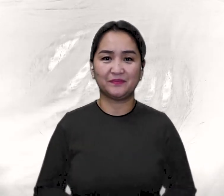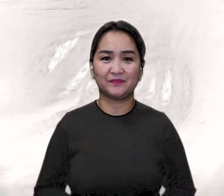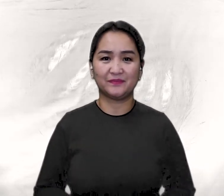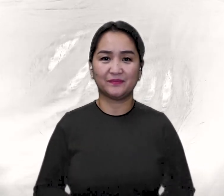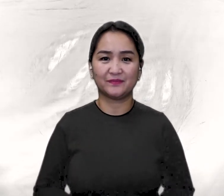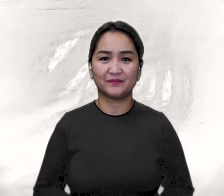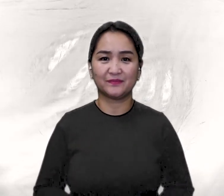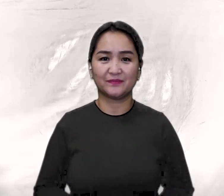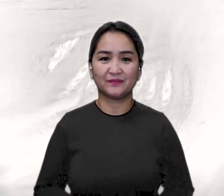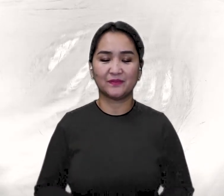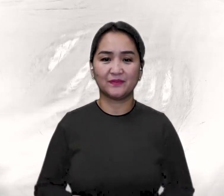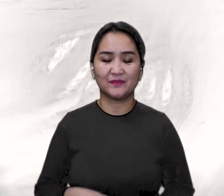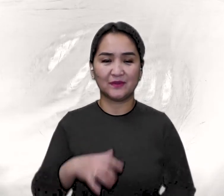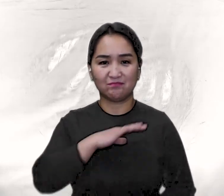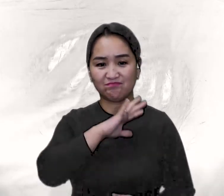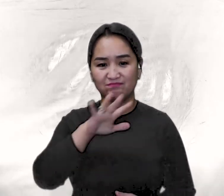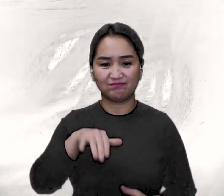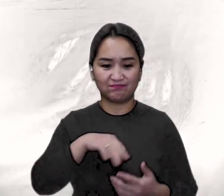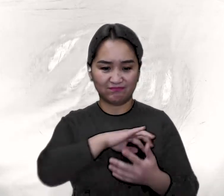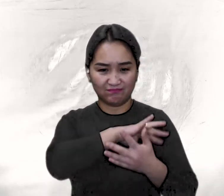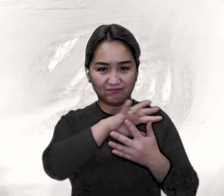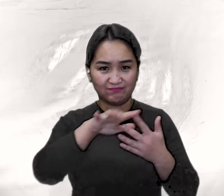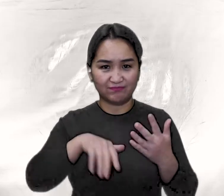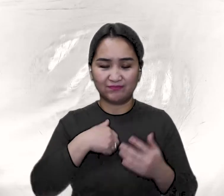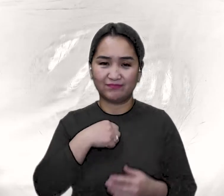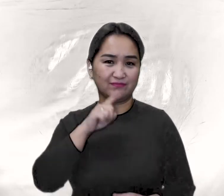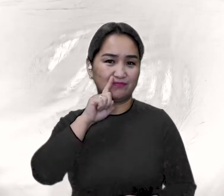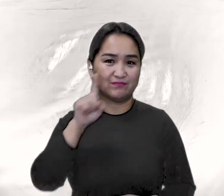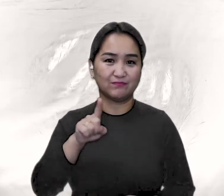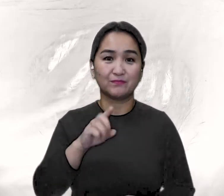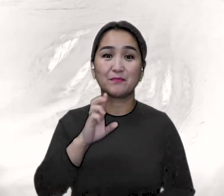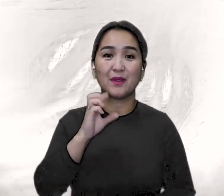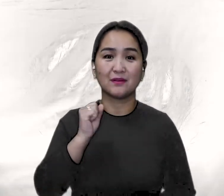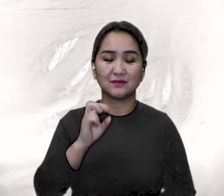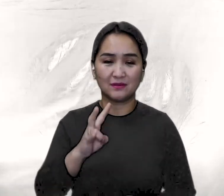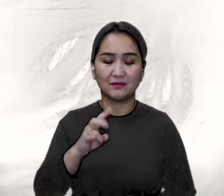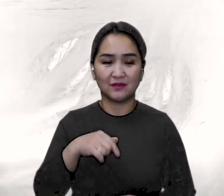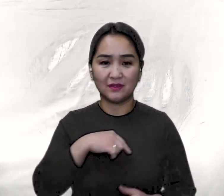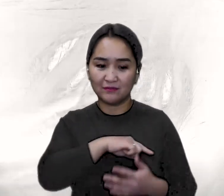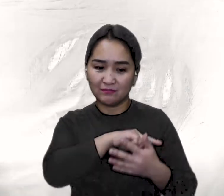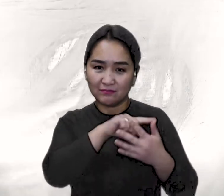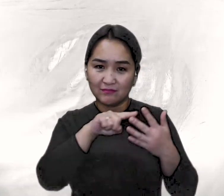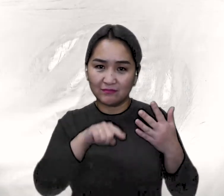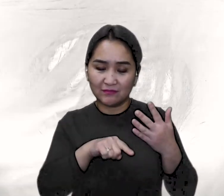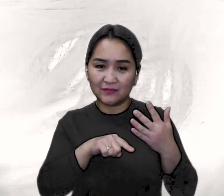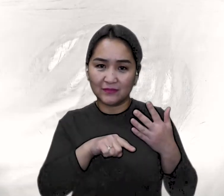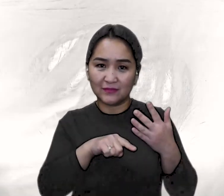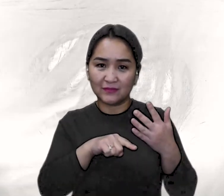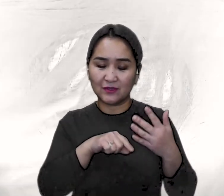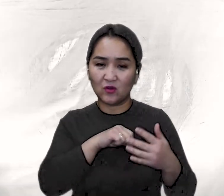Тэгээ тийш бүгдэнд нь тэгэл тавгуцал. Ер нь тэр хэдийг ингэж жоохон